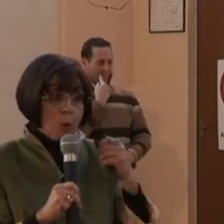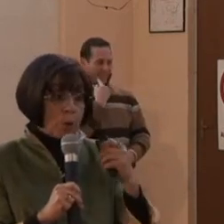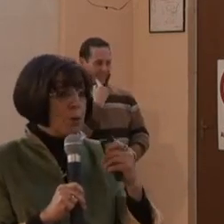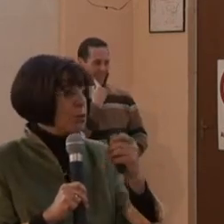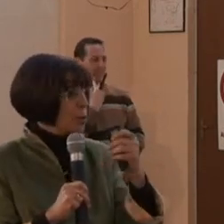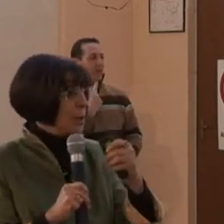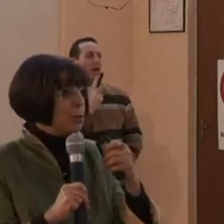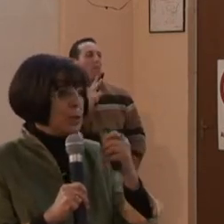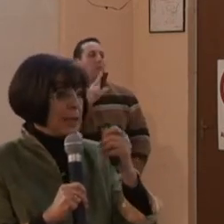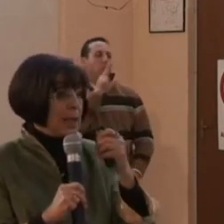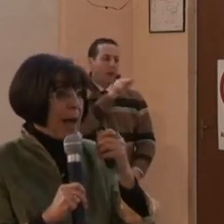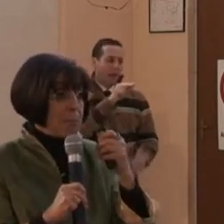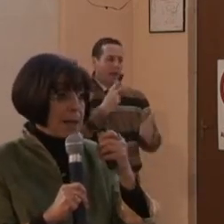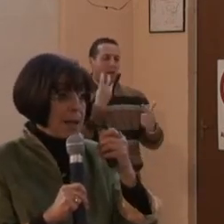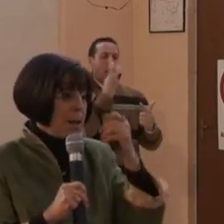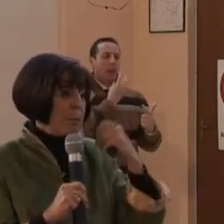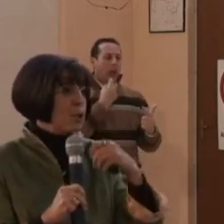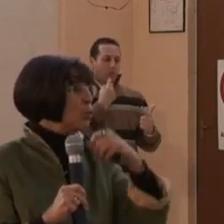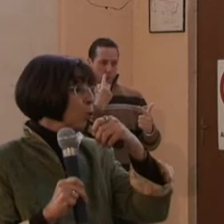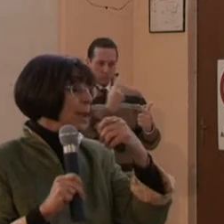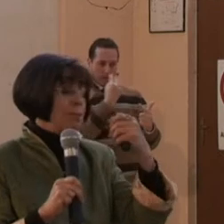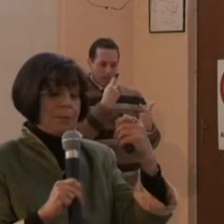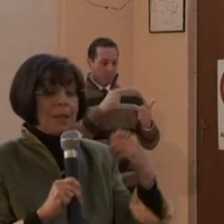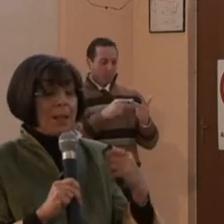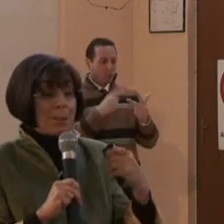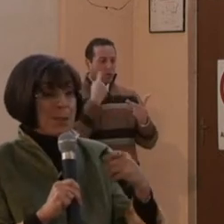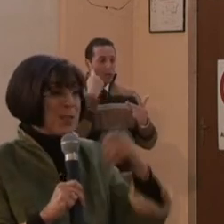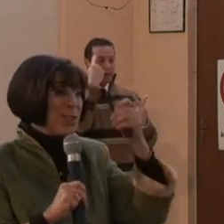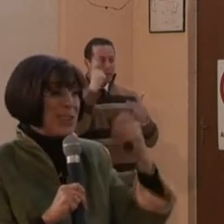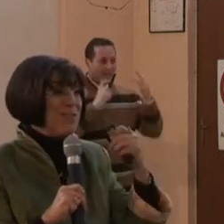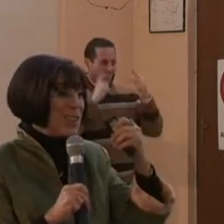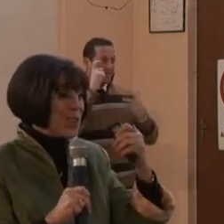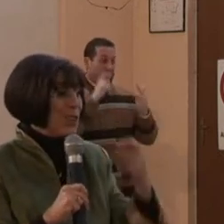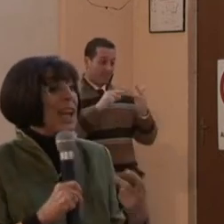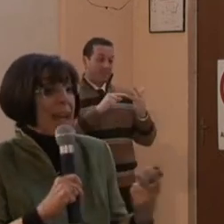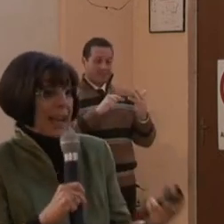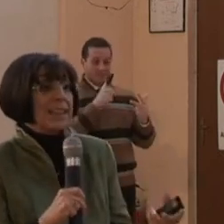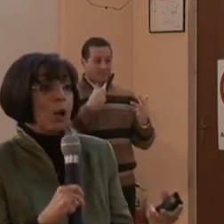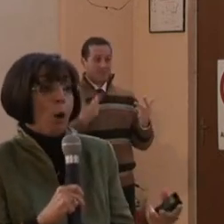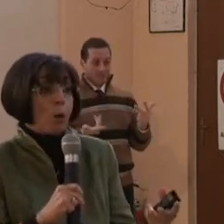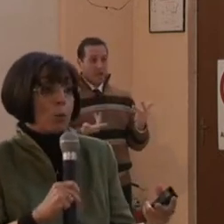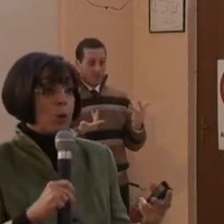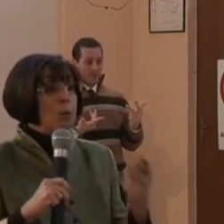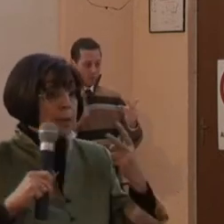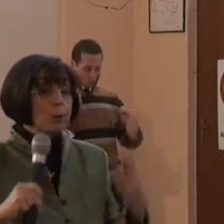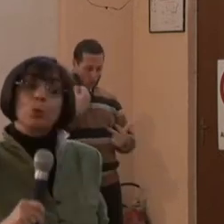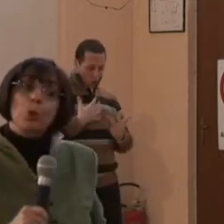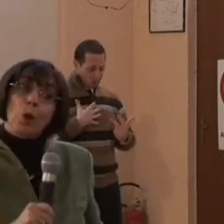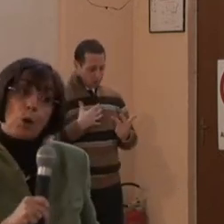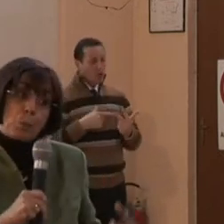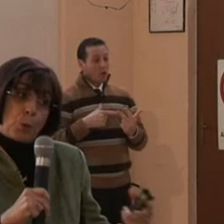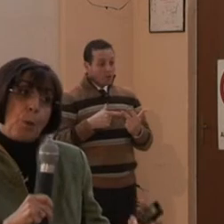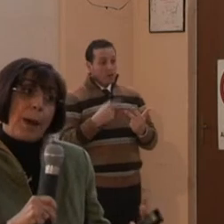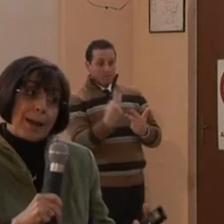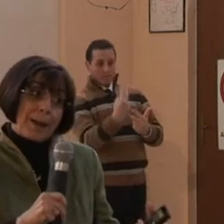sul suono, sulla lettura delle labbra, ma su tutta l'espressione del viso e anche del corpo, perché tutto